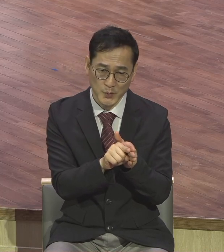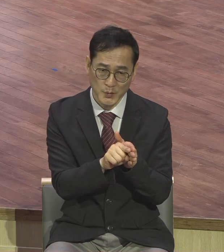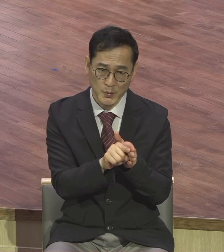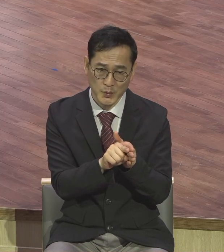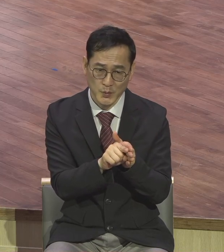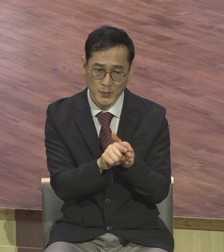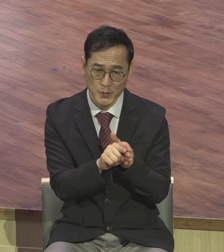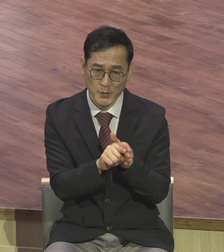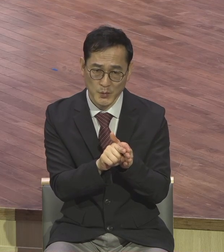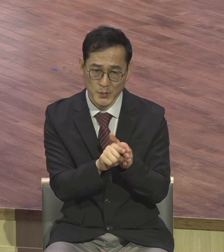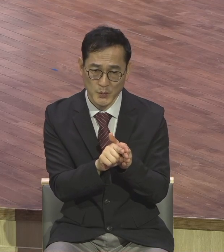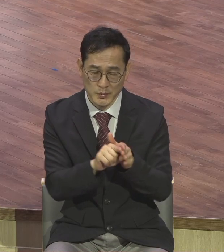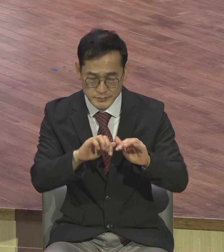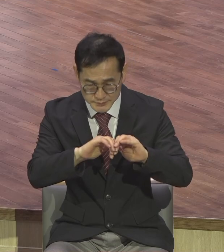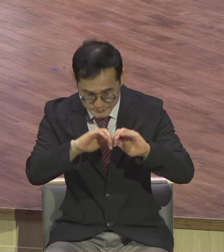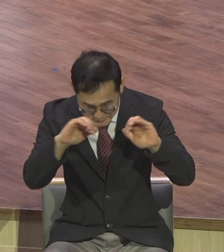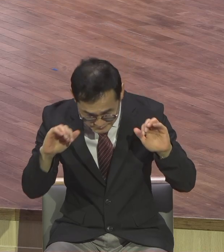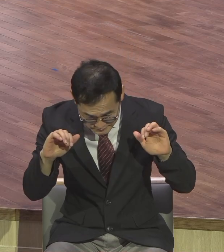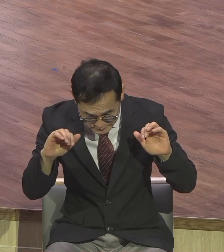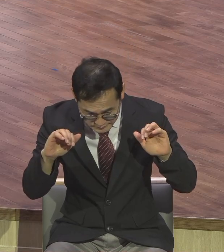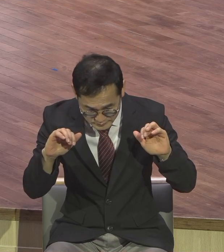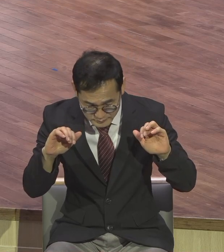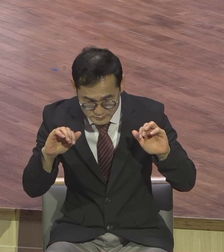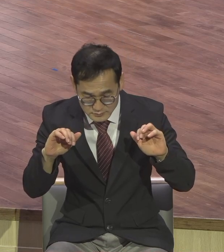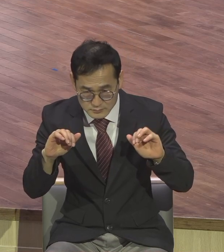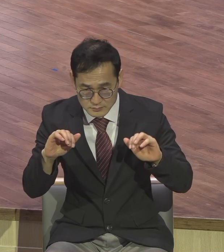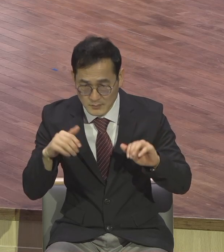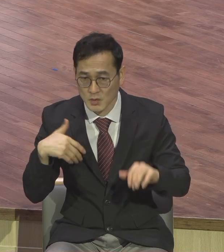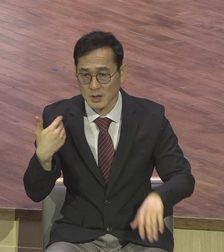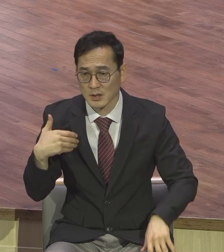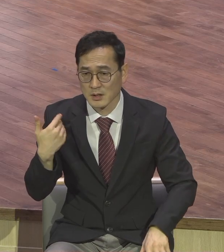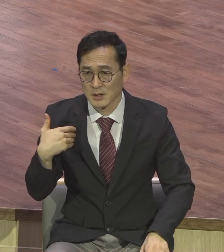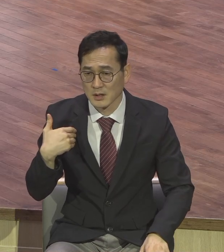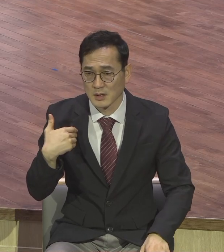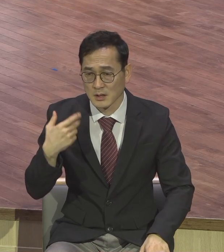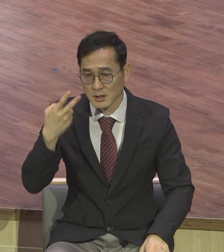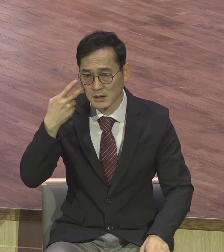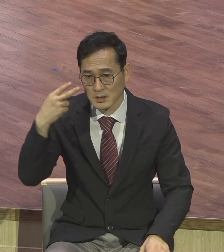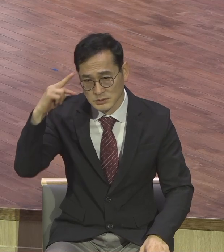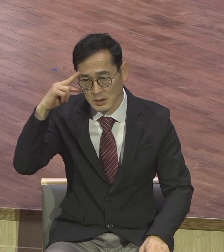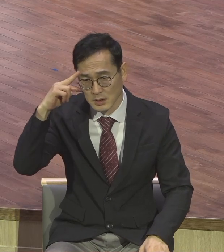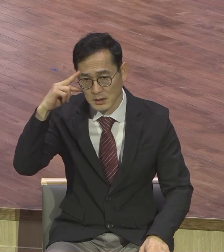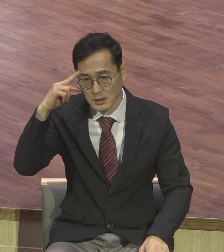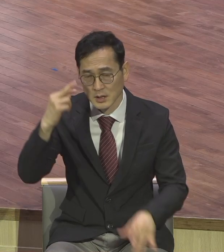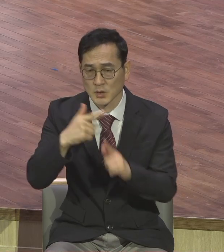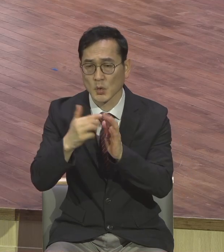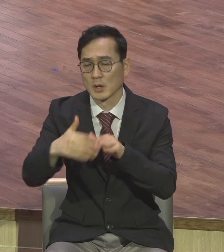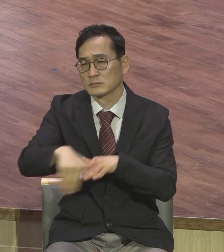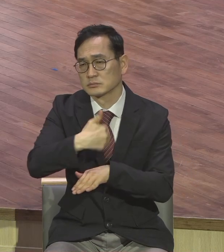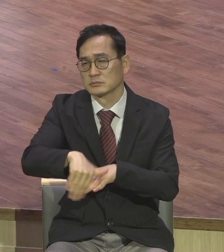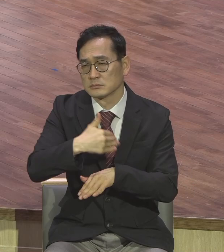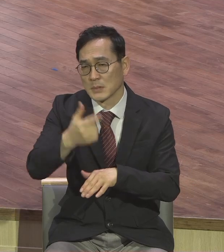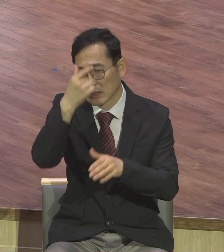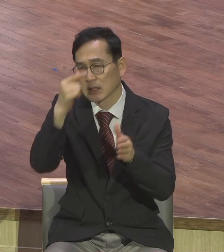착각, 오해를 많이 하고 있어요. 기독교를 몰라요. 교회를 다니면서도.